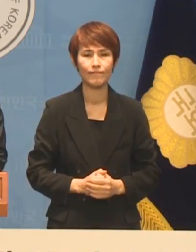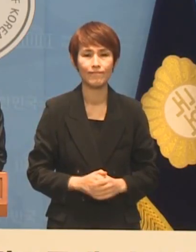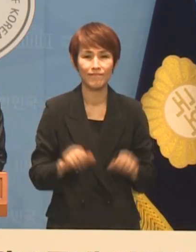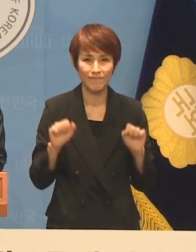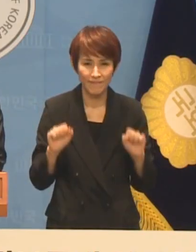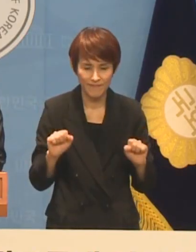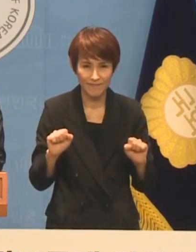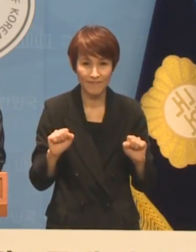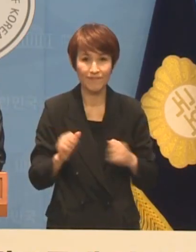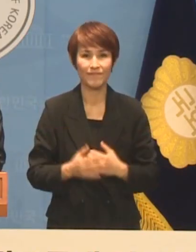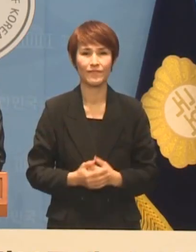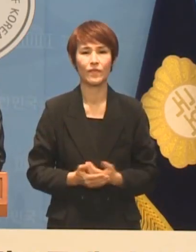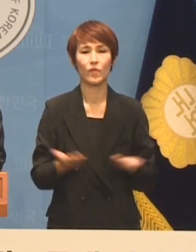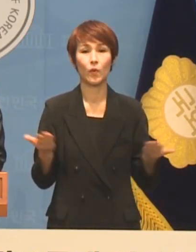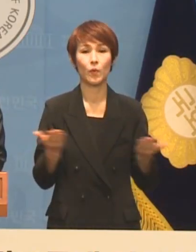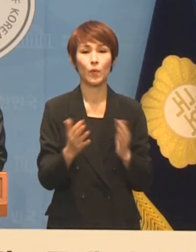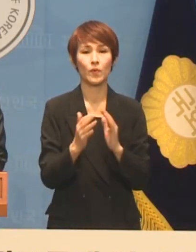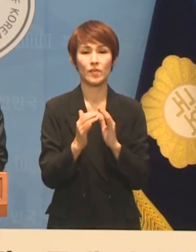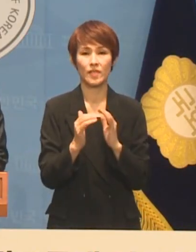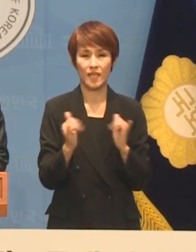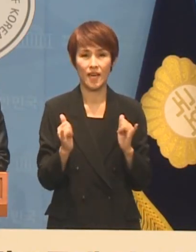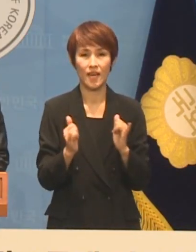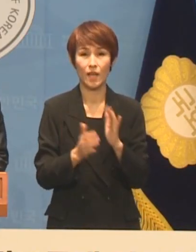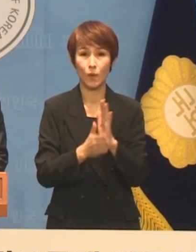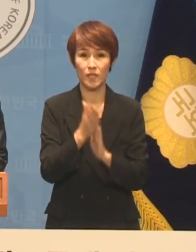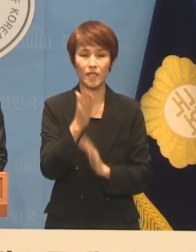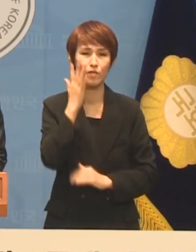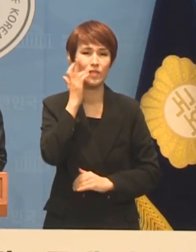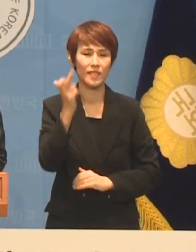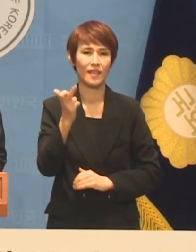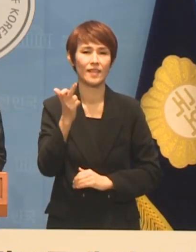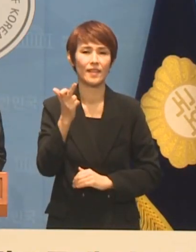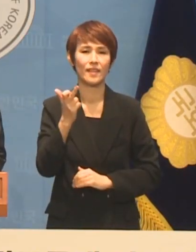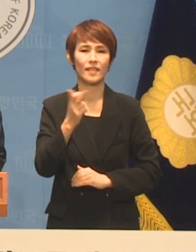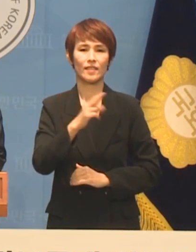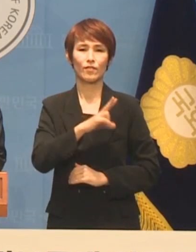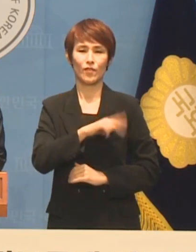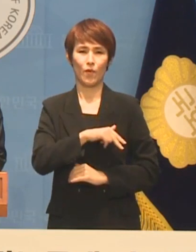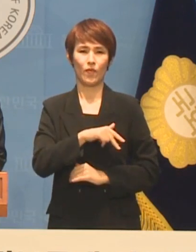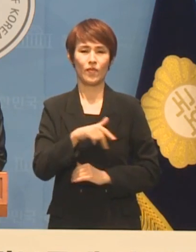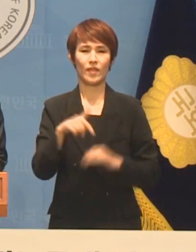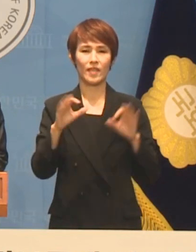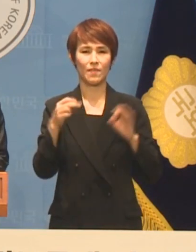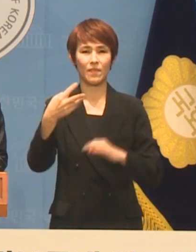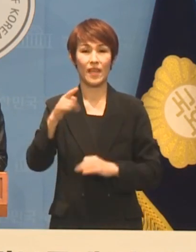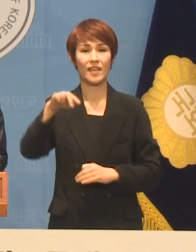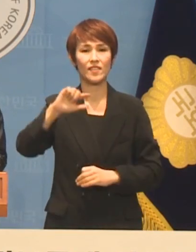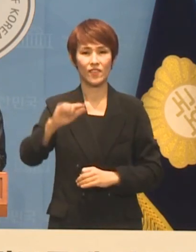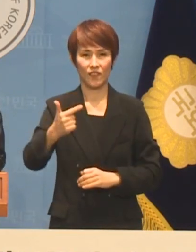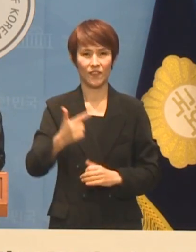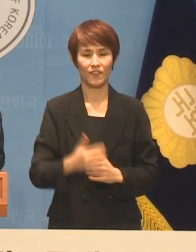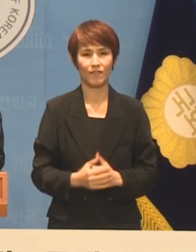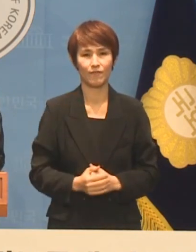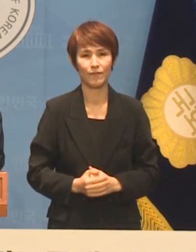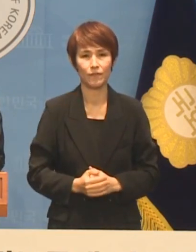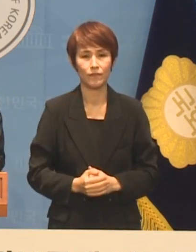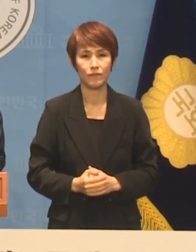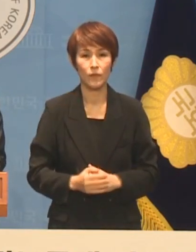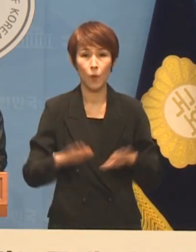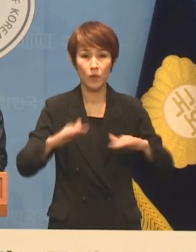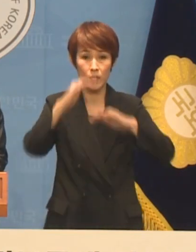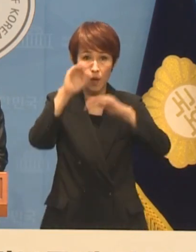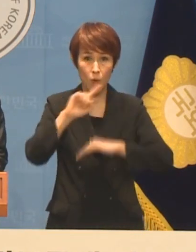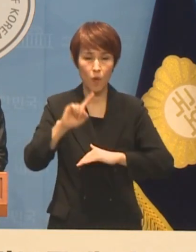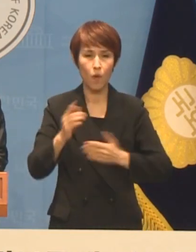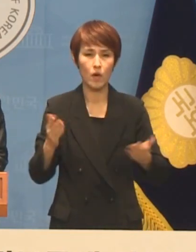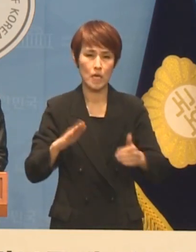안녕하세요. 저는 노동자의 도시 울산 동구 국회의원 김태선입니다. 오늘 기자회견은 일하다 죽지 않을